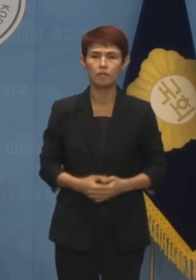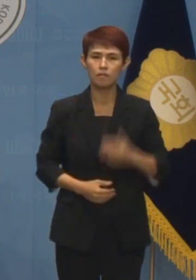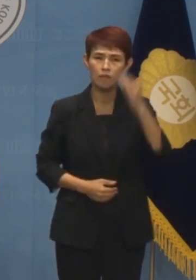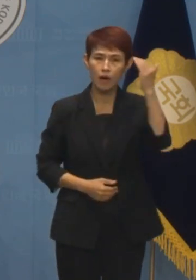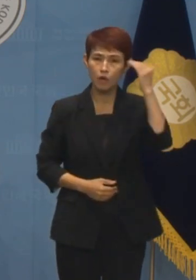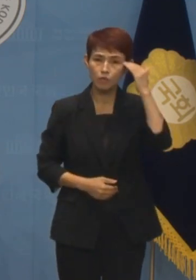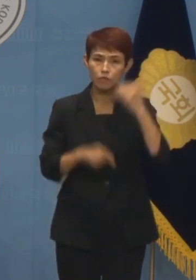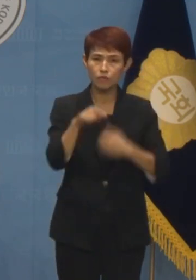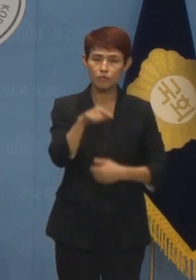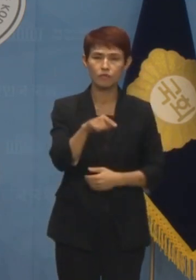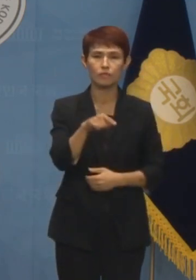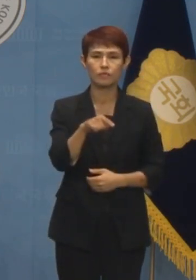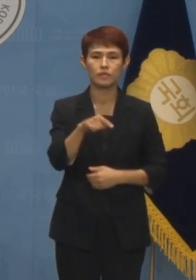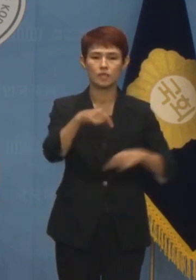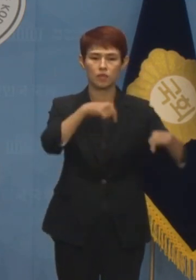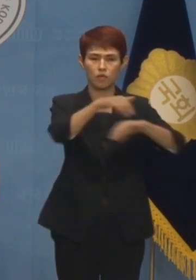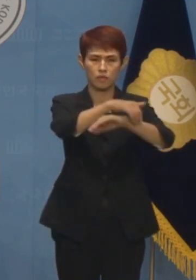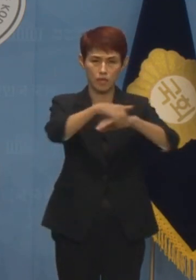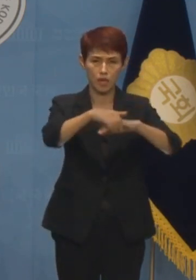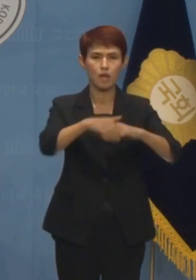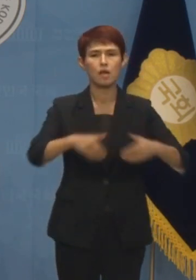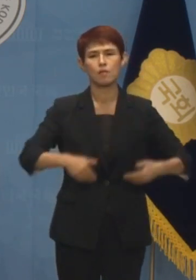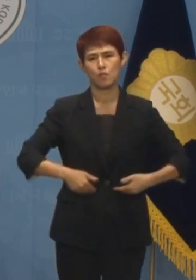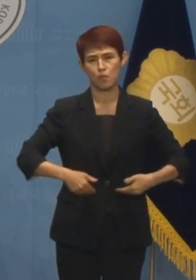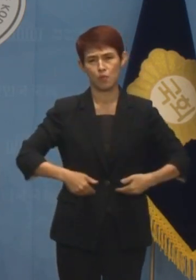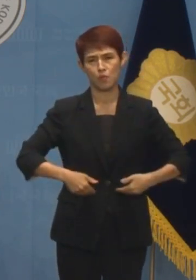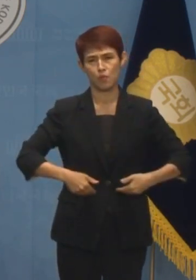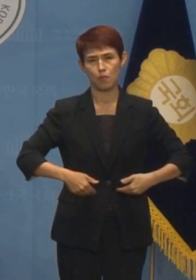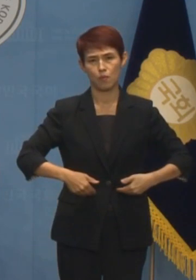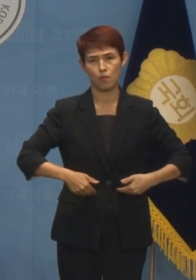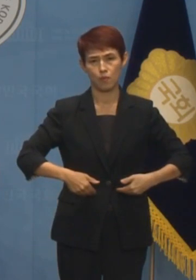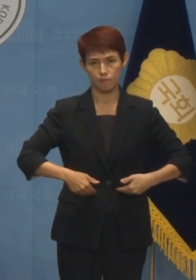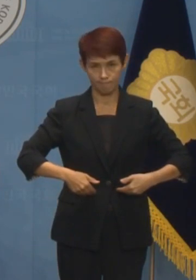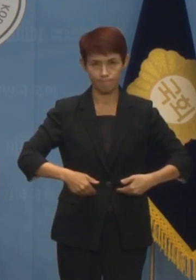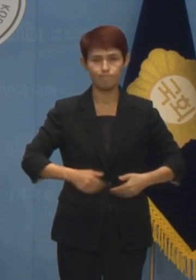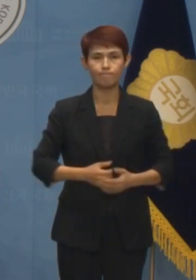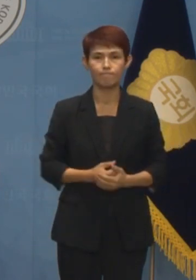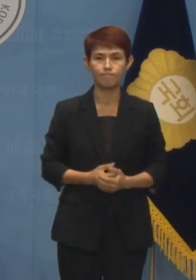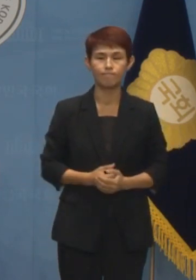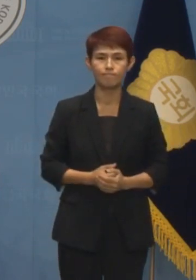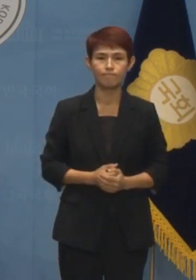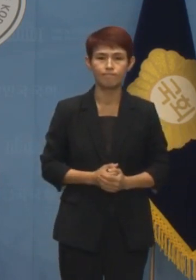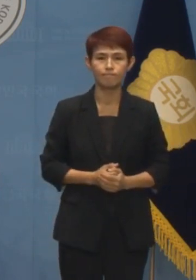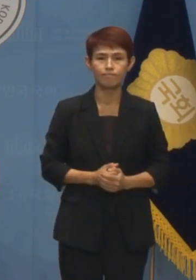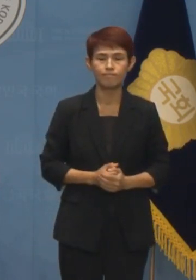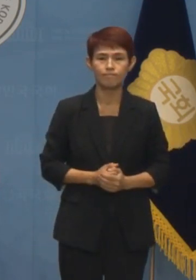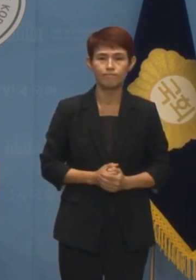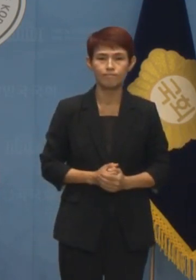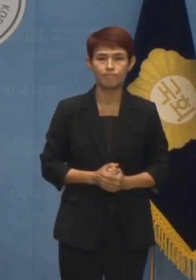한국판 리쇼어링 정책의 필요성이 더욱더 절실해지고 있는 상황입니다.